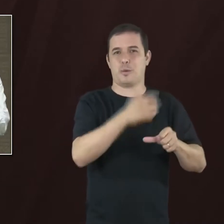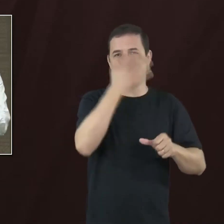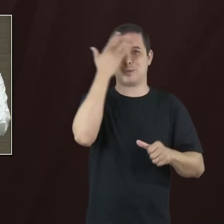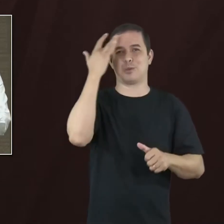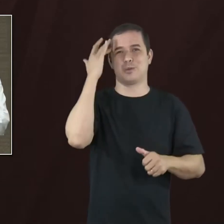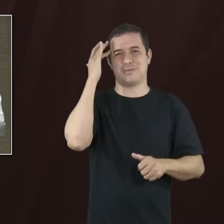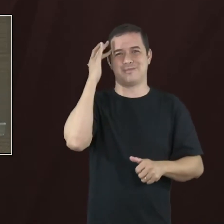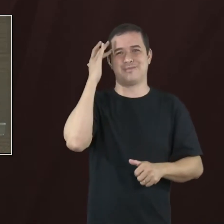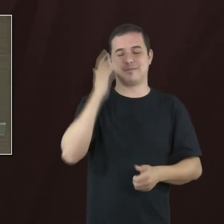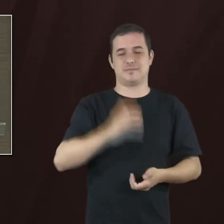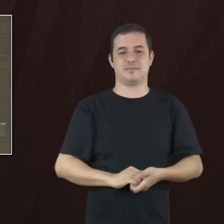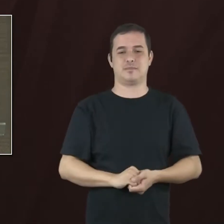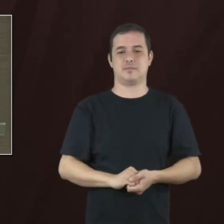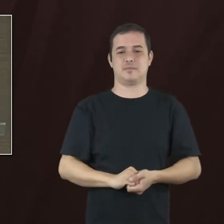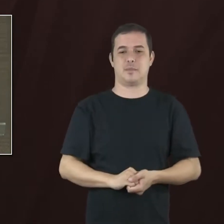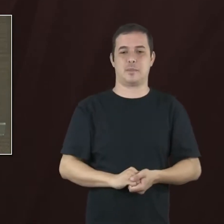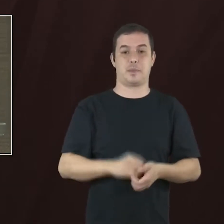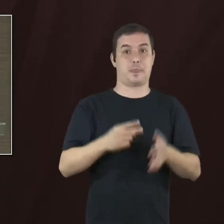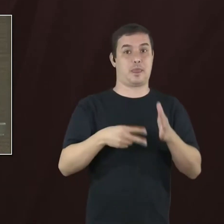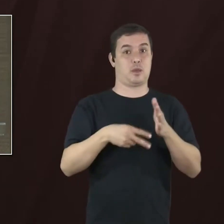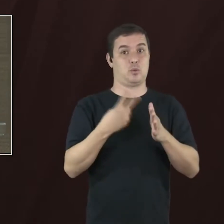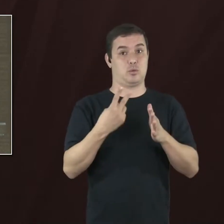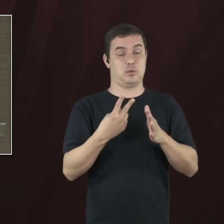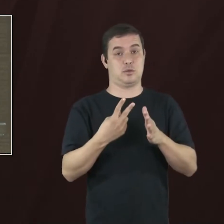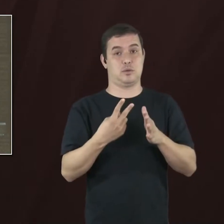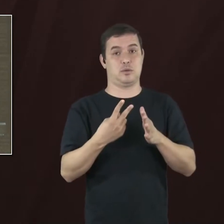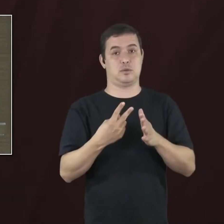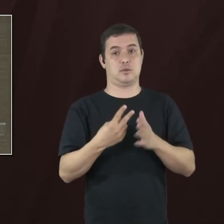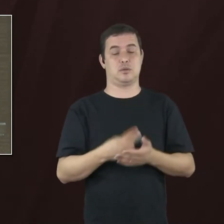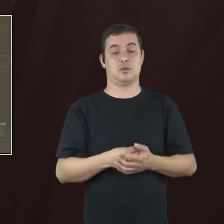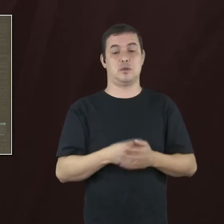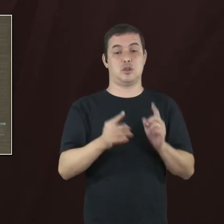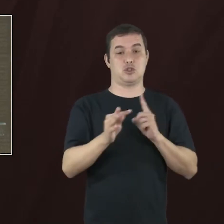2 Timóteo 2,2, terceiro segredo.